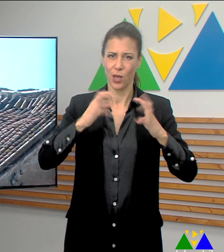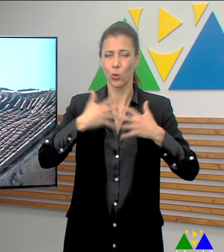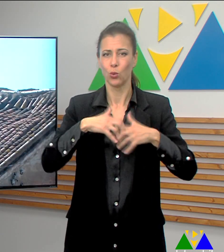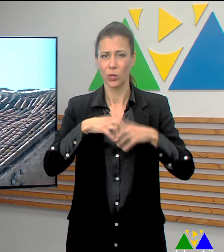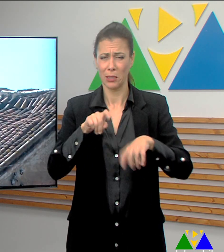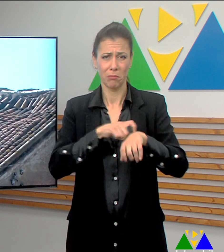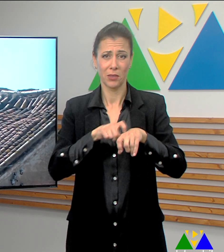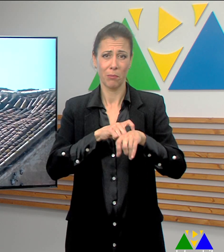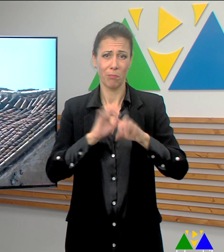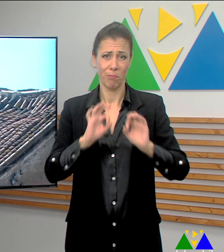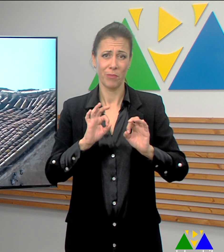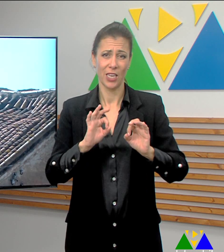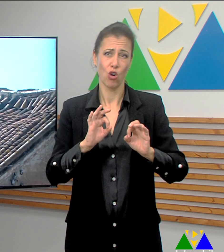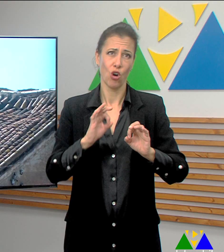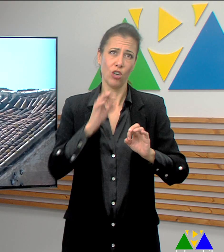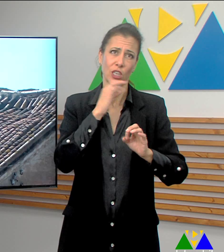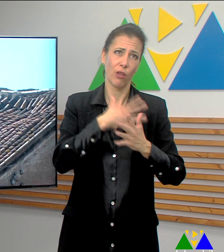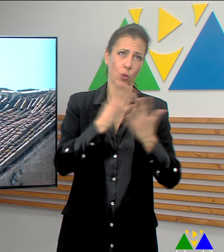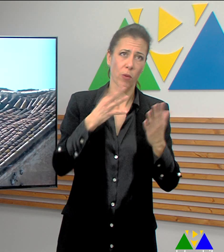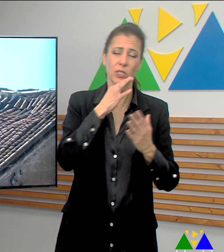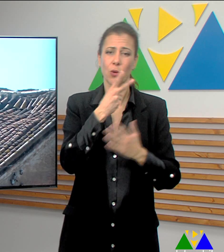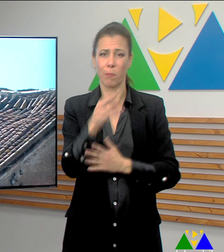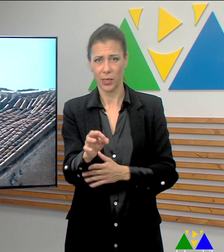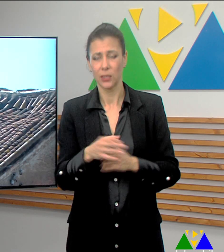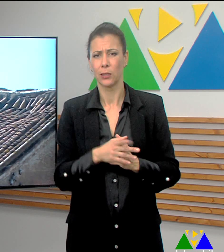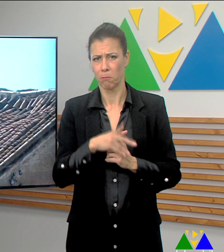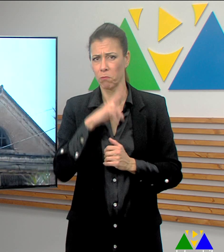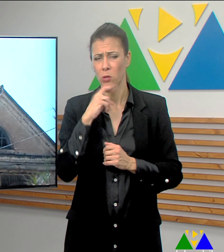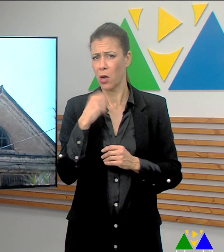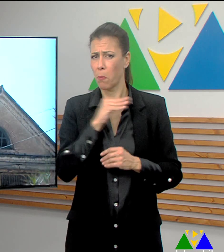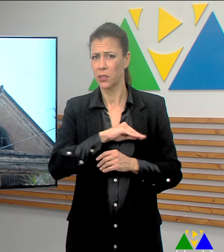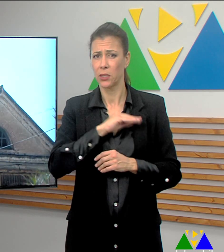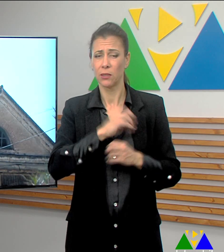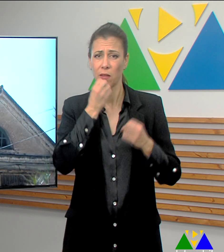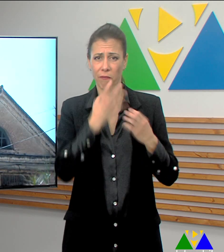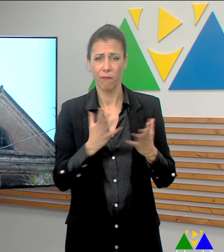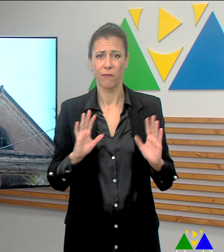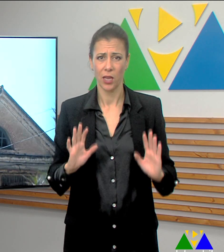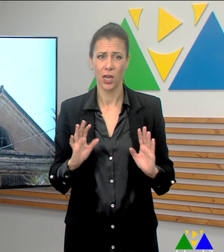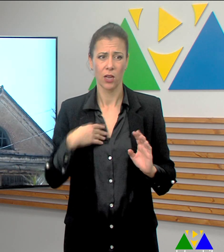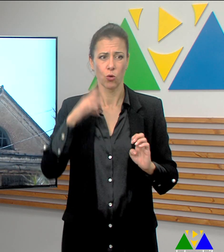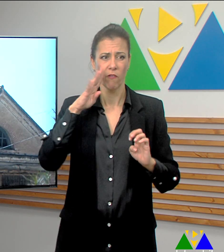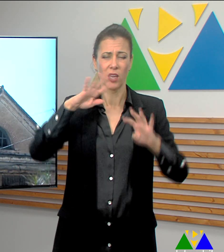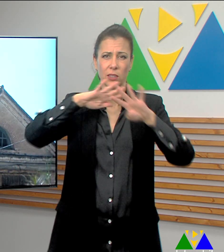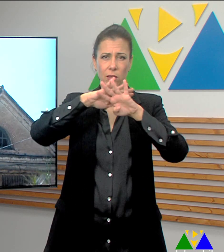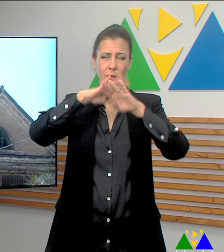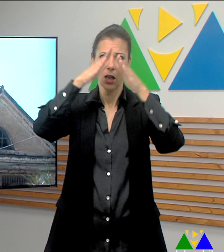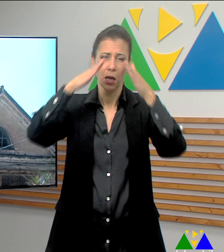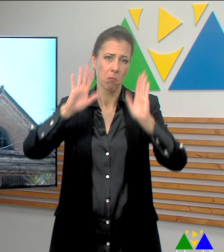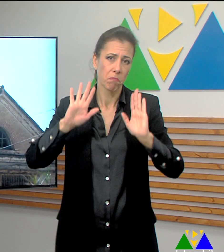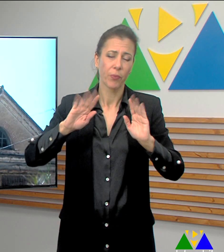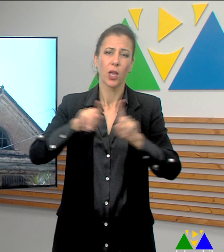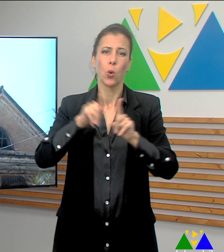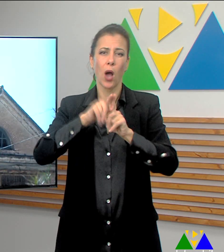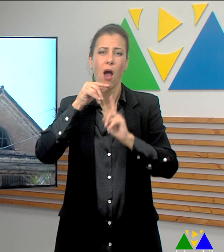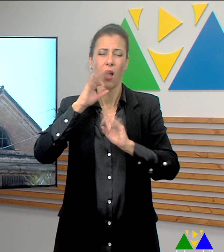típicos del 19, principios del 20, se ha conservado bastante bien, con su tejado de teja árabe,